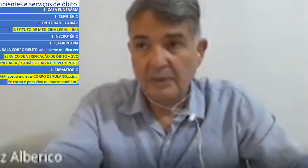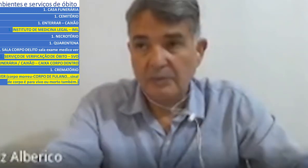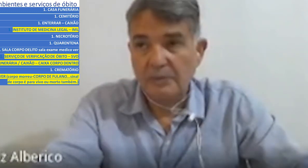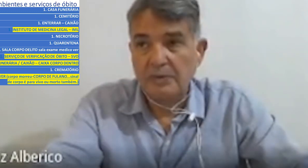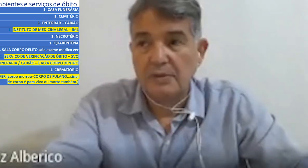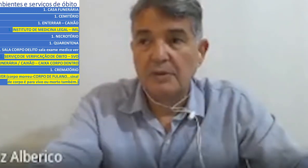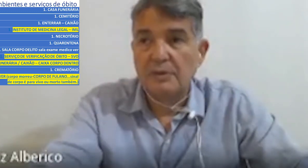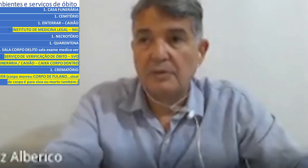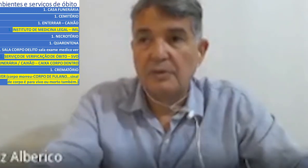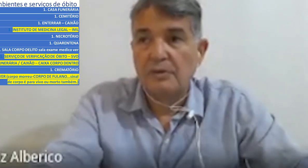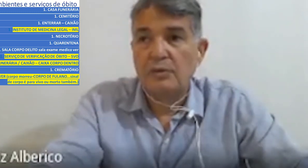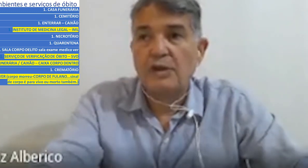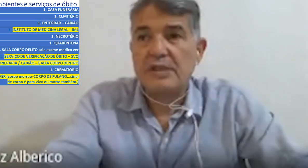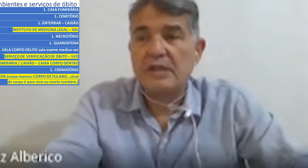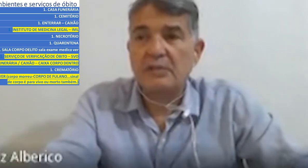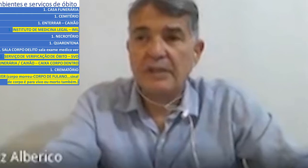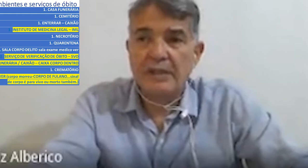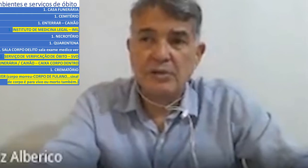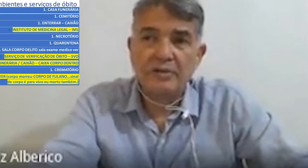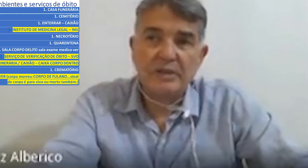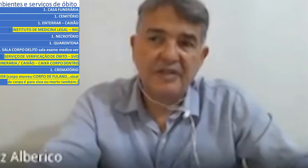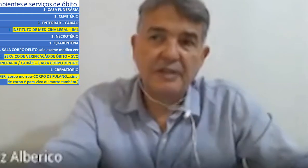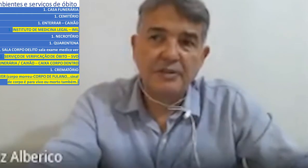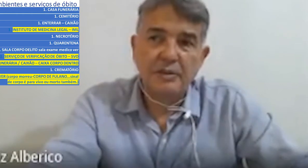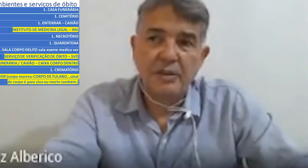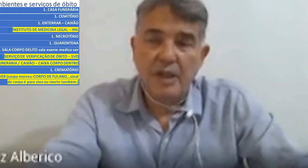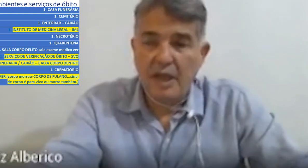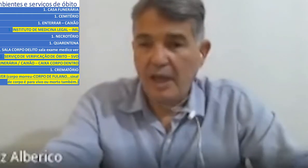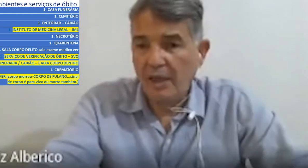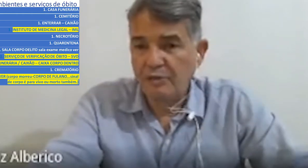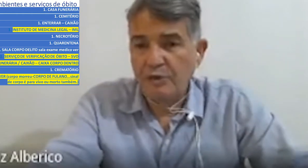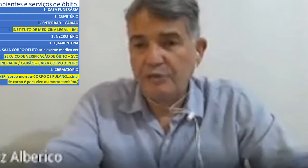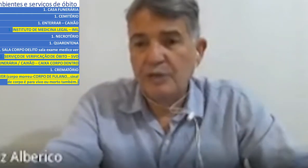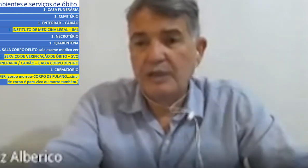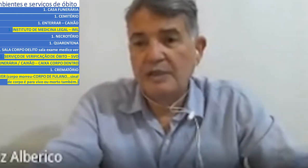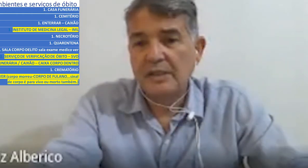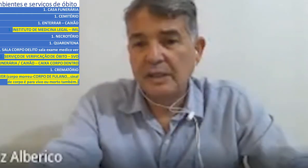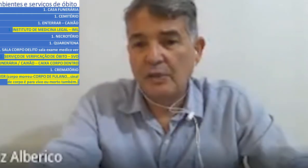Então, o que seria uma criança ouvinte falando? Ah, foi fulana de tal.